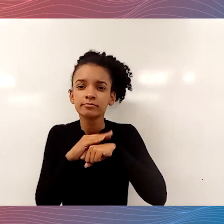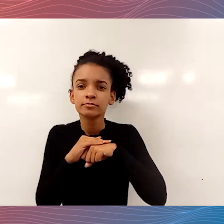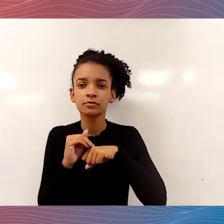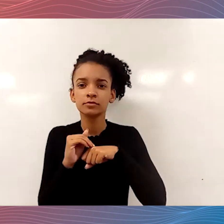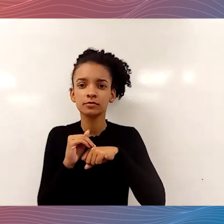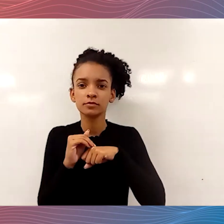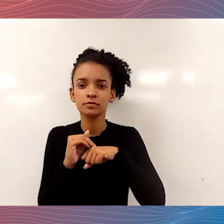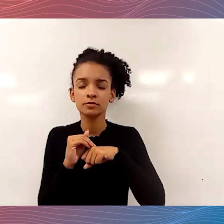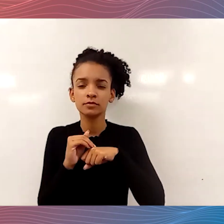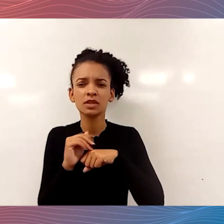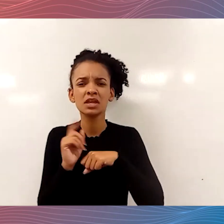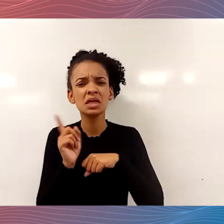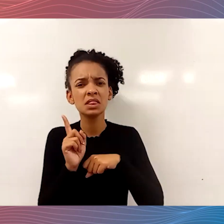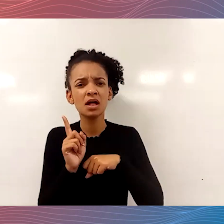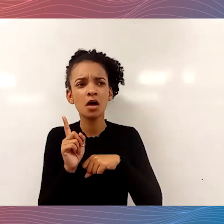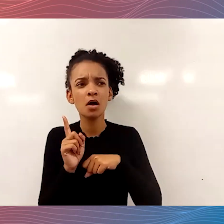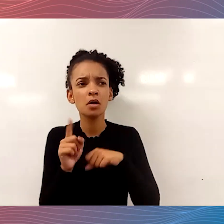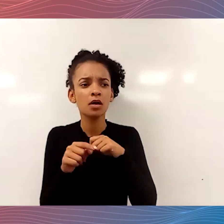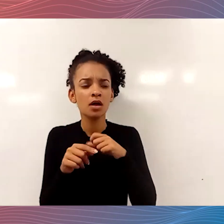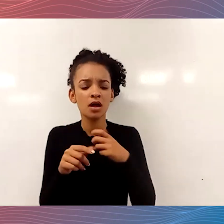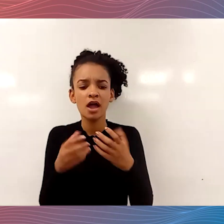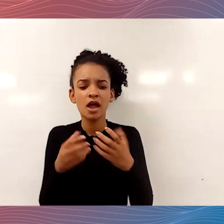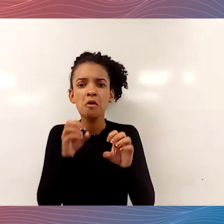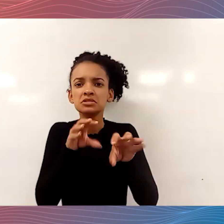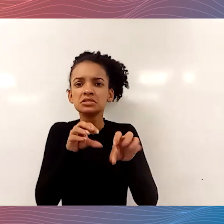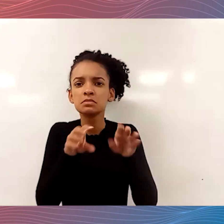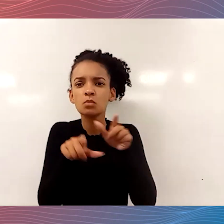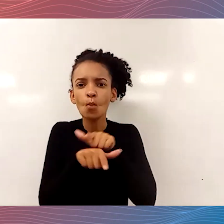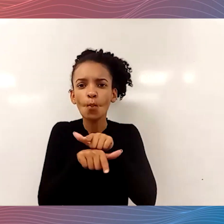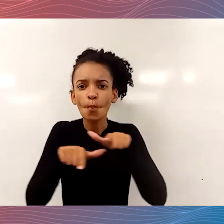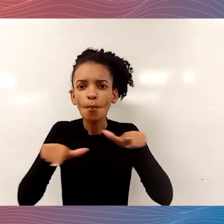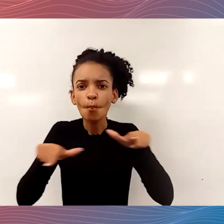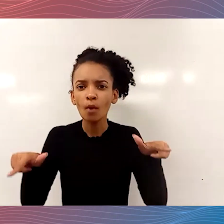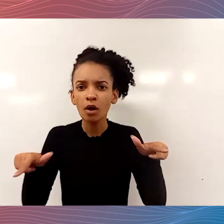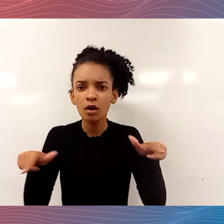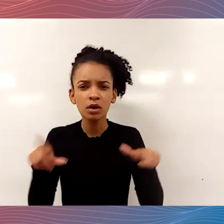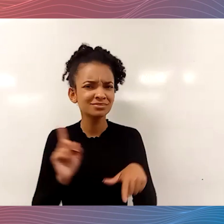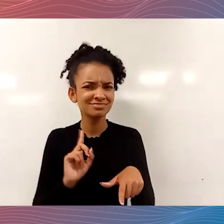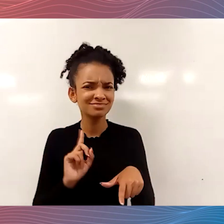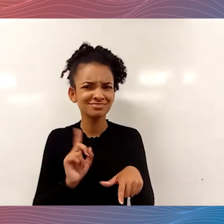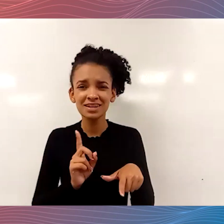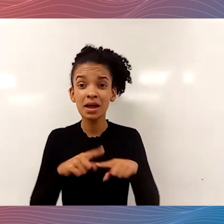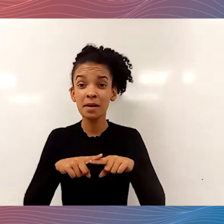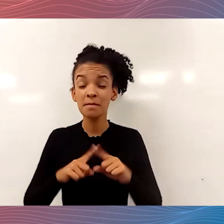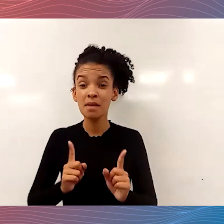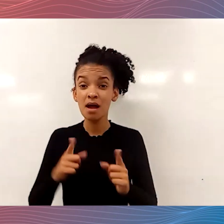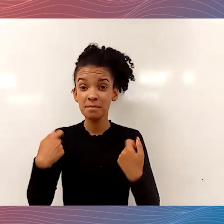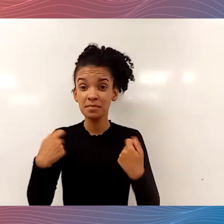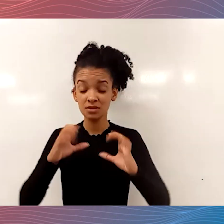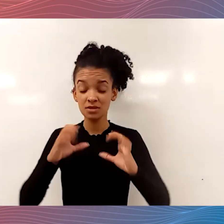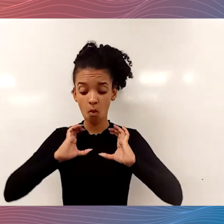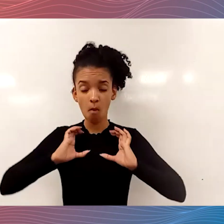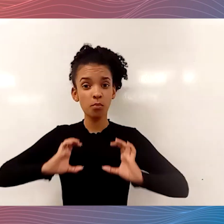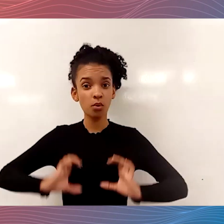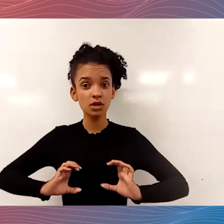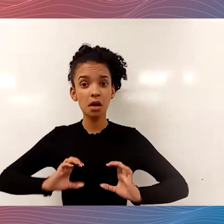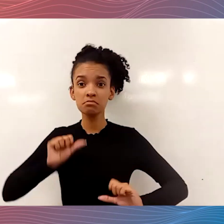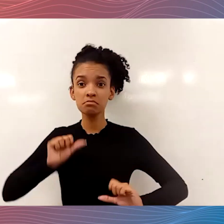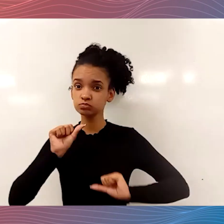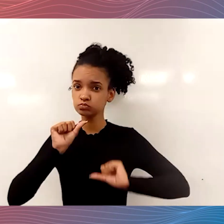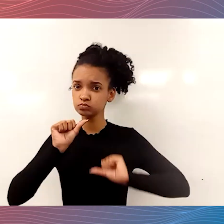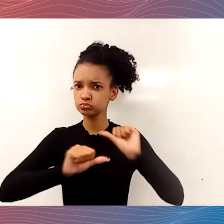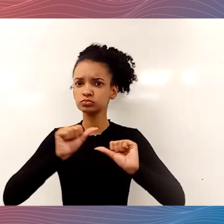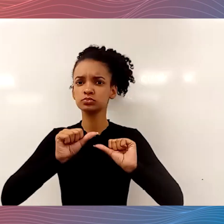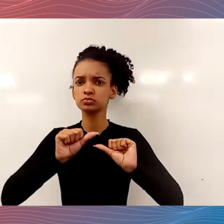Tem que mudar o nosso comportamento, tem que mudar a nossa essência, não é isso? Então, essa graça